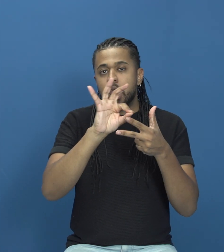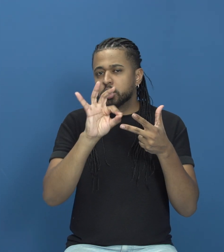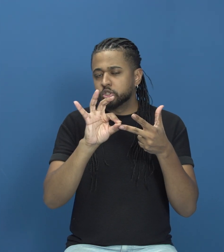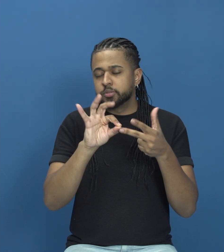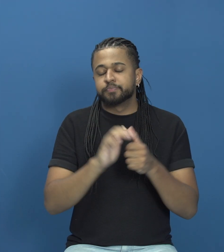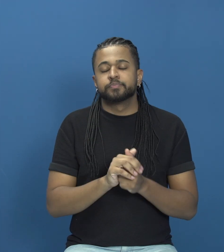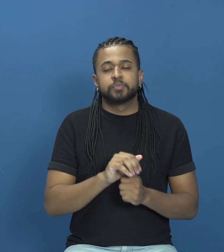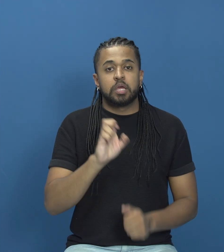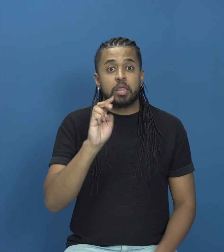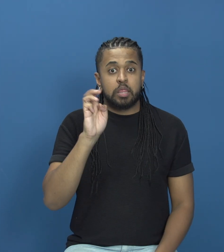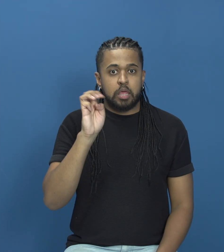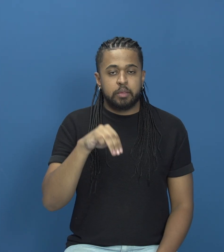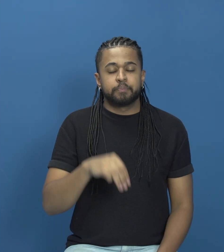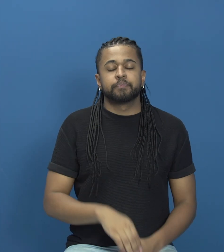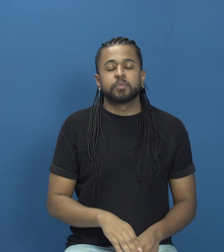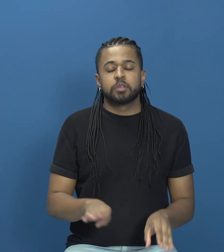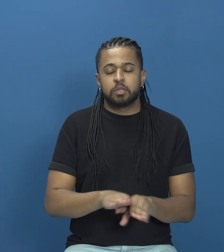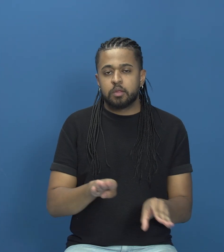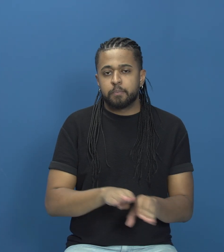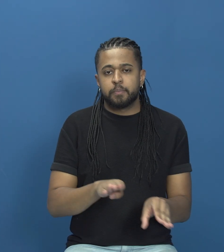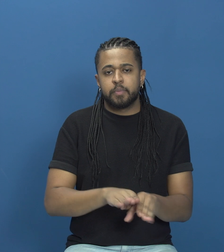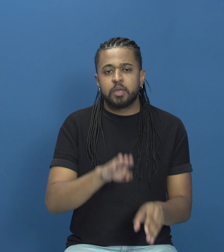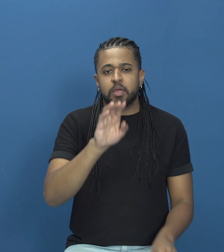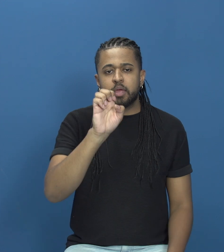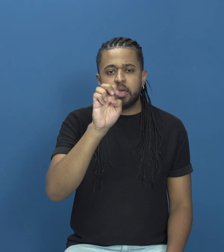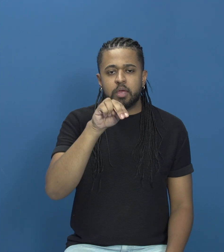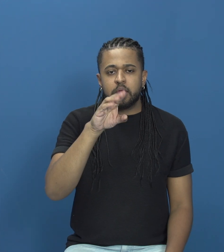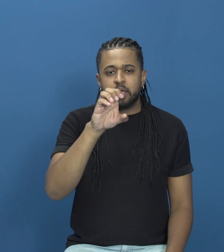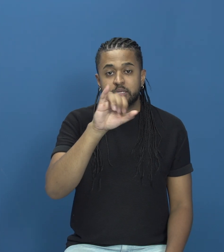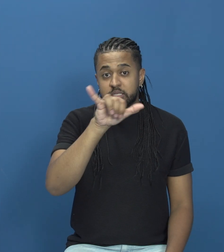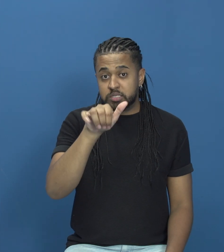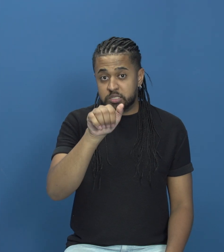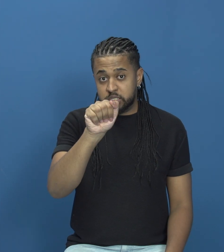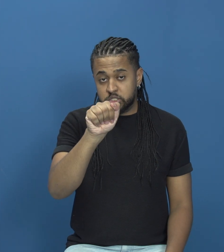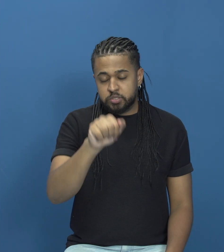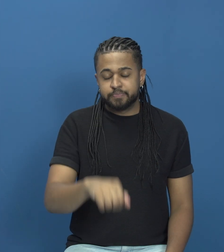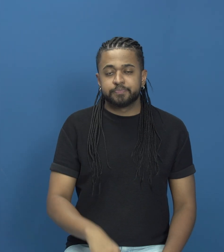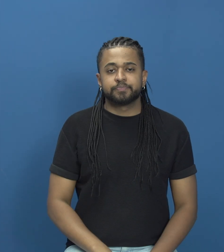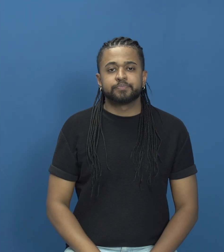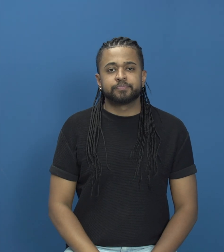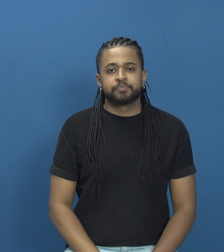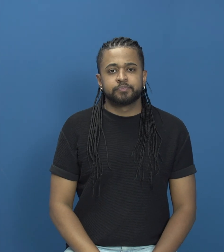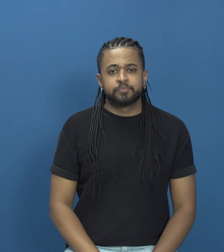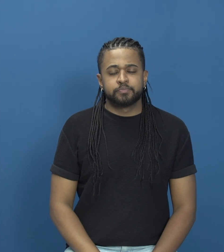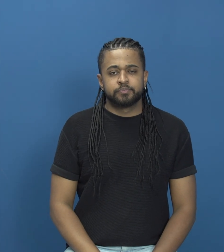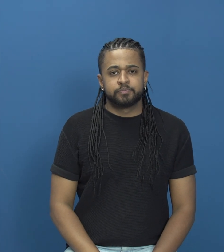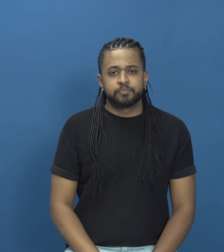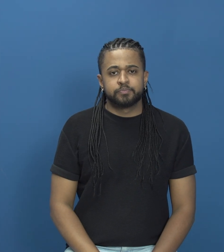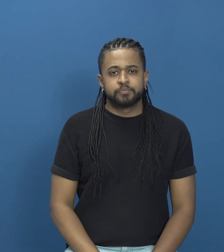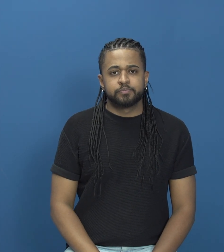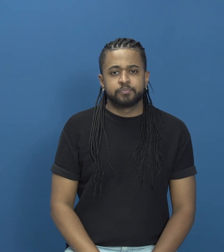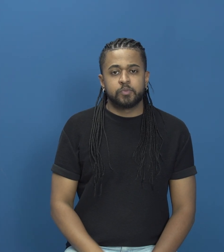Médio, ENEM, do Exame Nacional de Certificação de Competências de Jovens e Adultos,